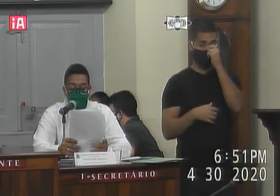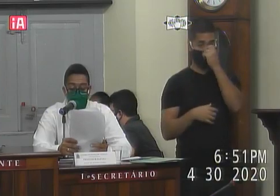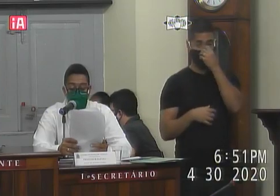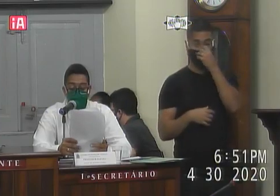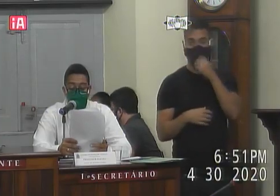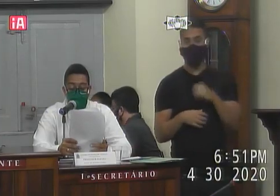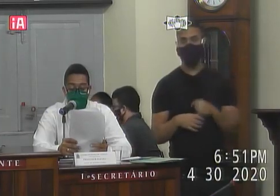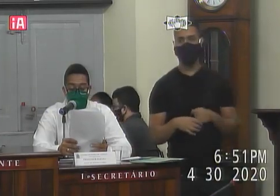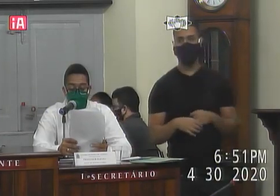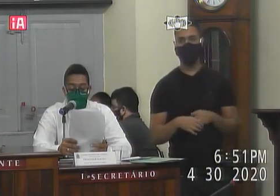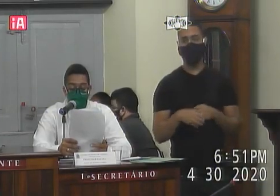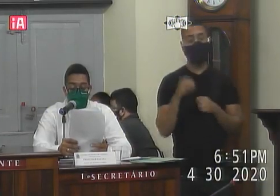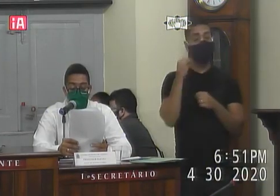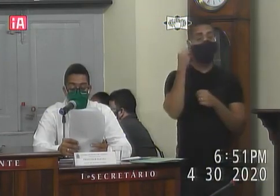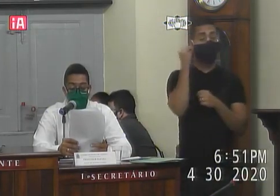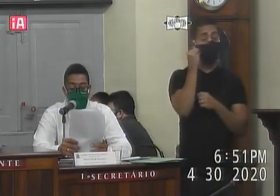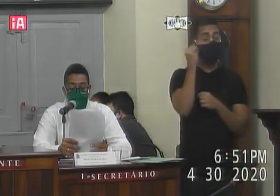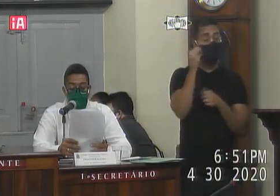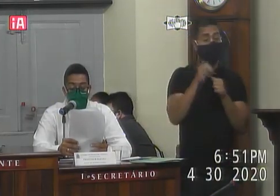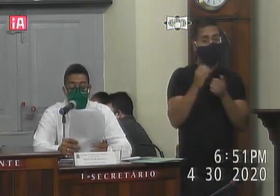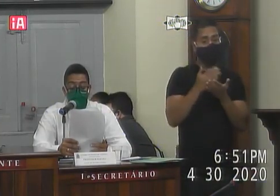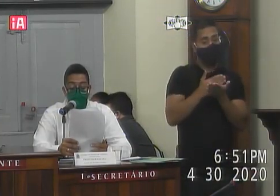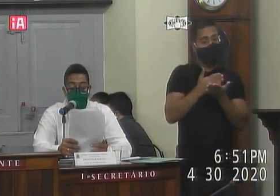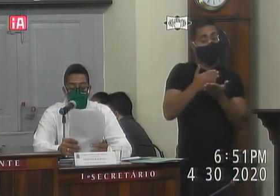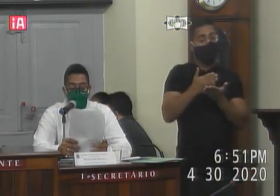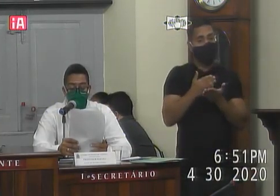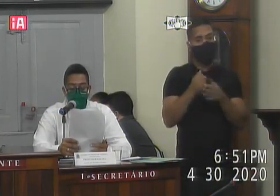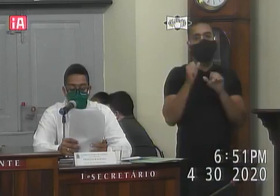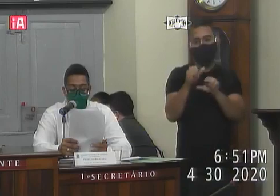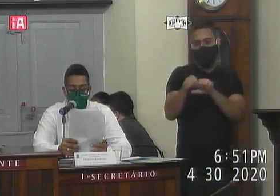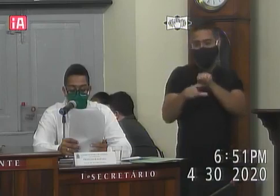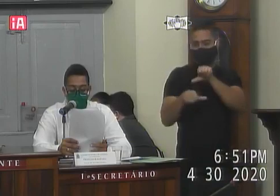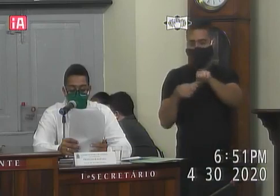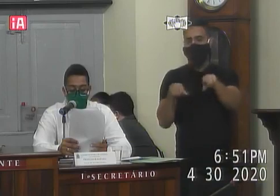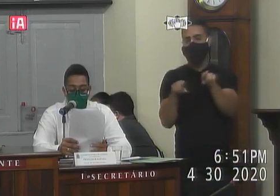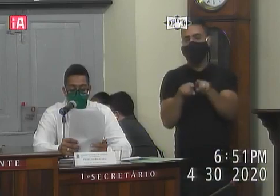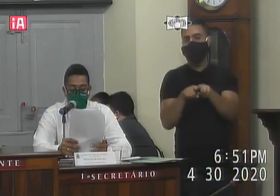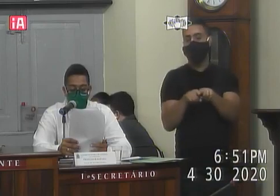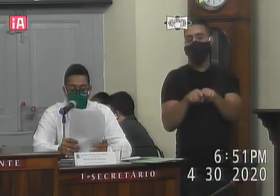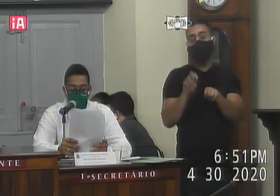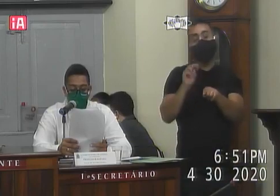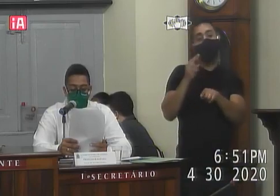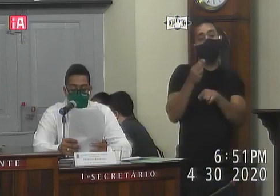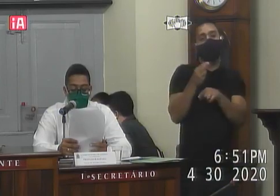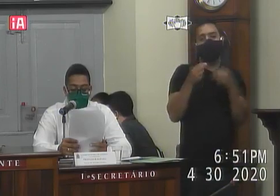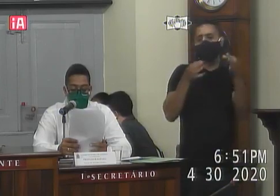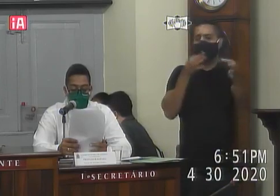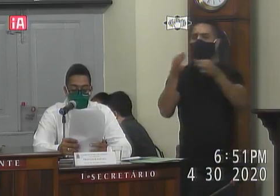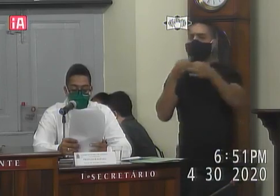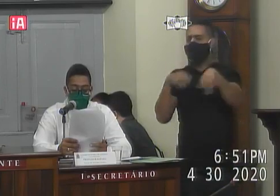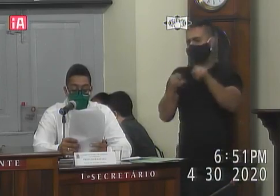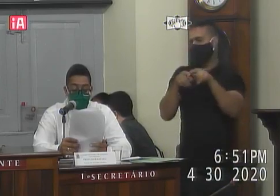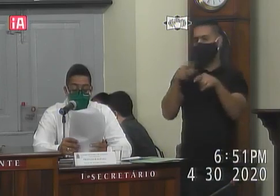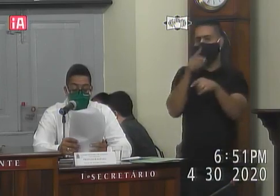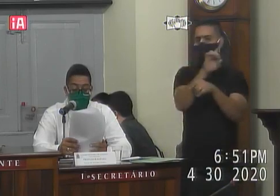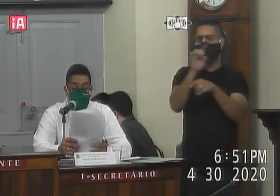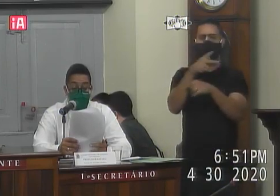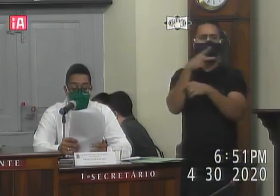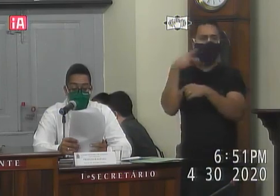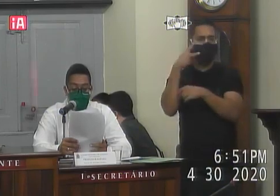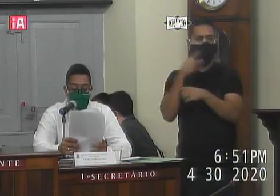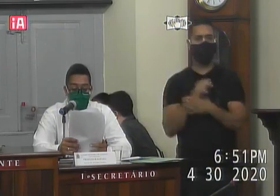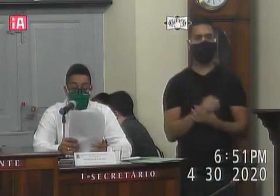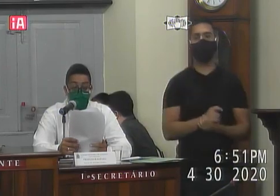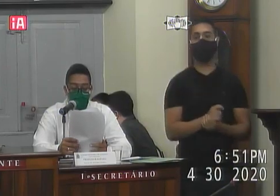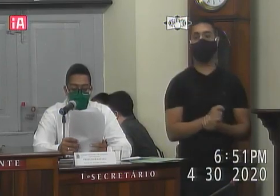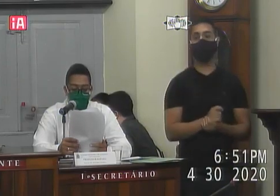uma disposição inicial, podendo ser alterada a qualquer momento por ato próprio ou por sugestão dos demais vereadores.